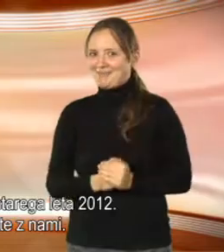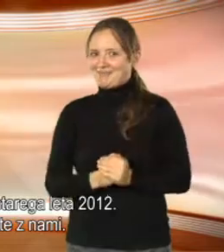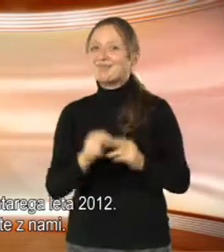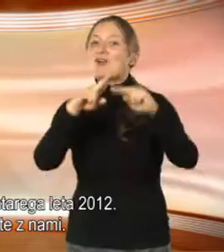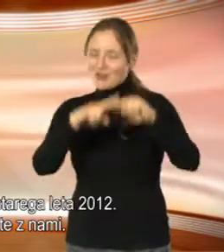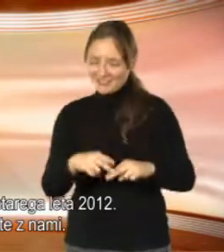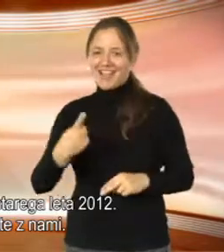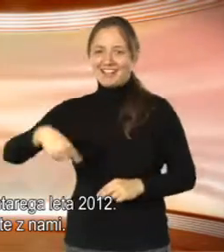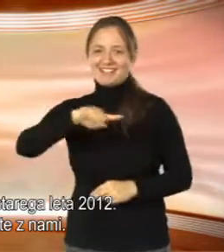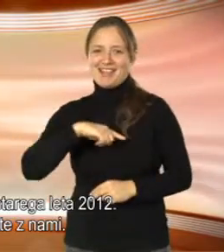Ostanite z nami.